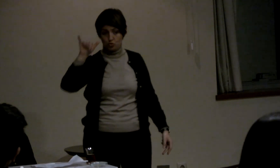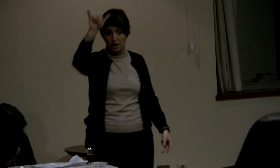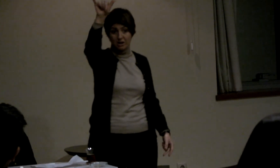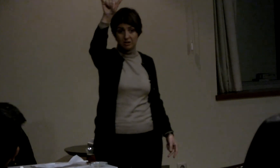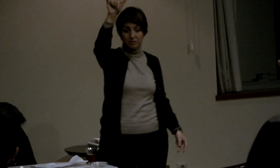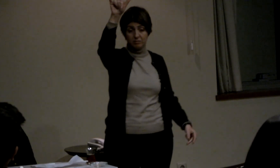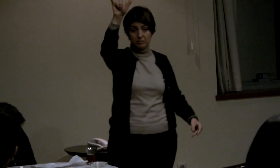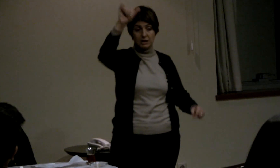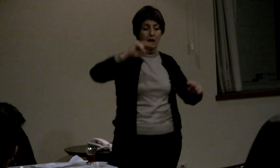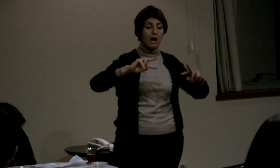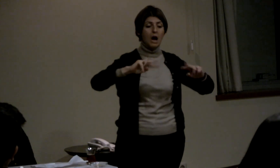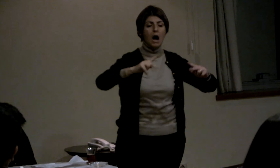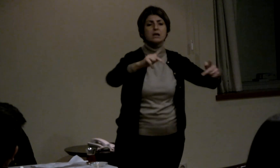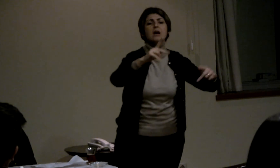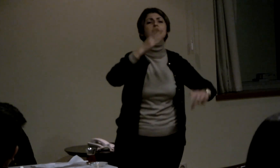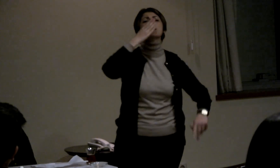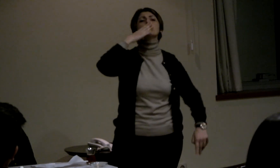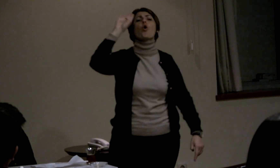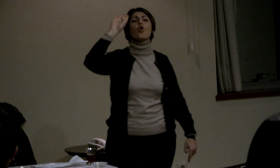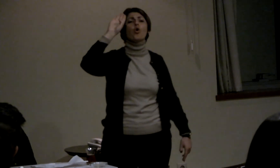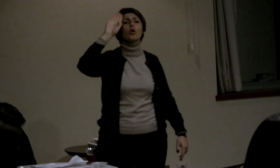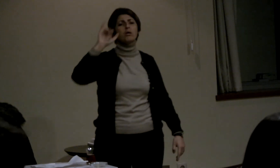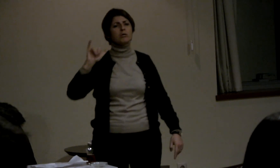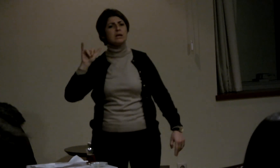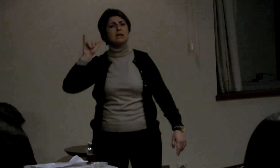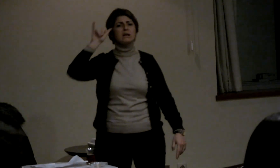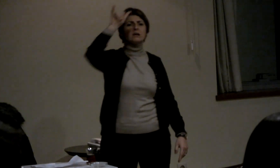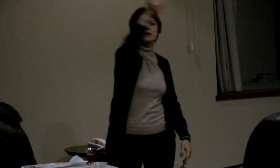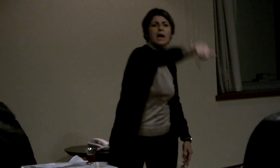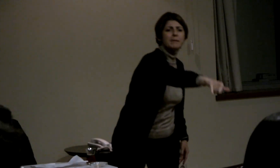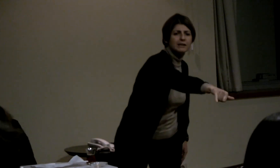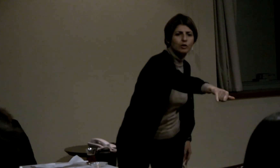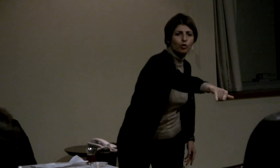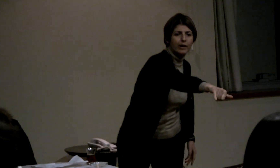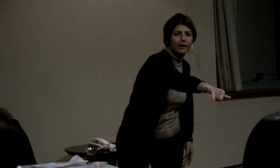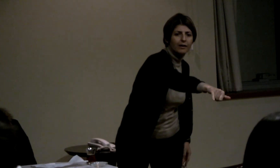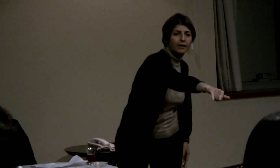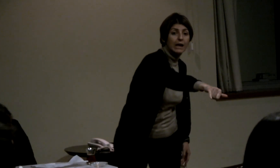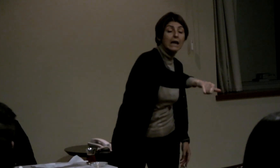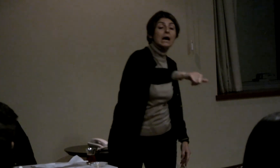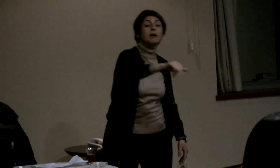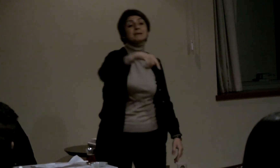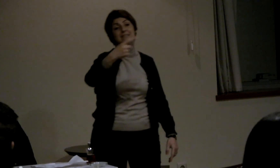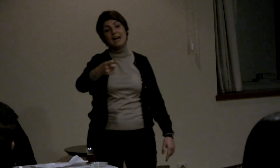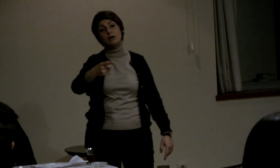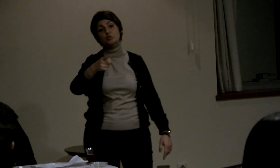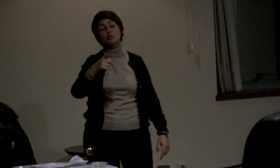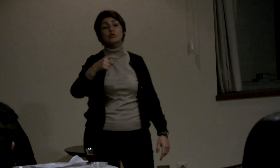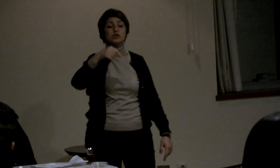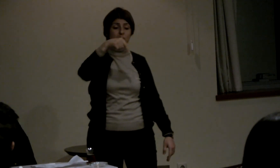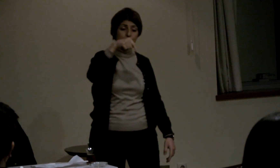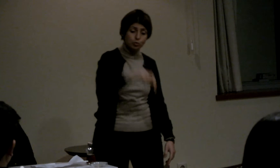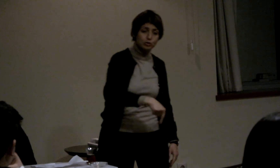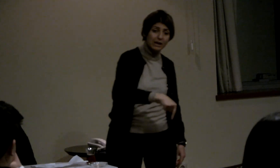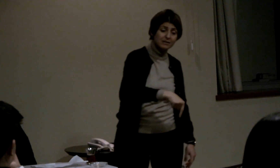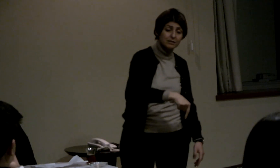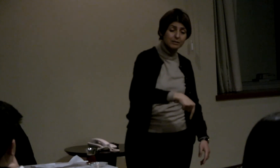Uçak, aktarma yok. Hemen iniyor be. Ama diğer türlü işte buradan,